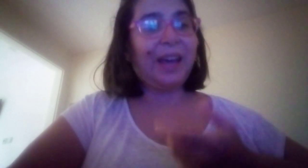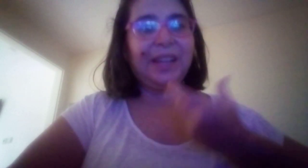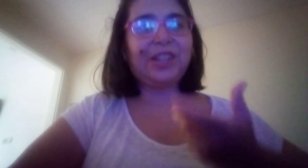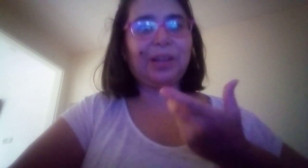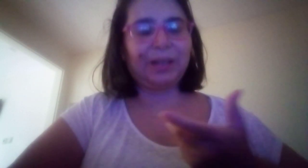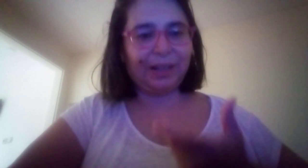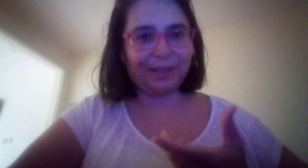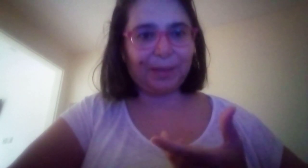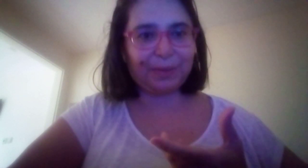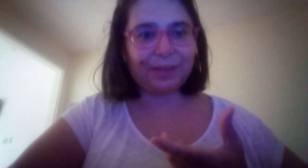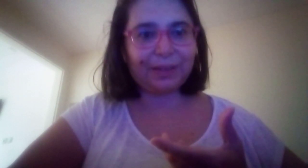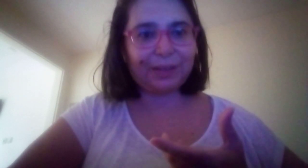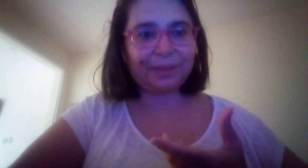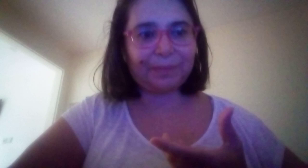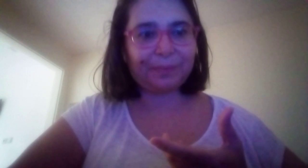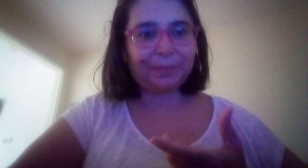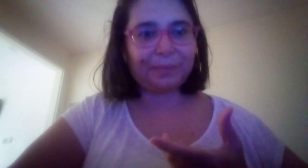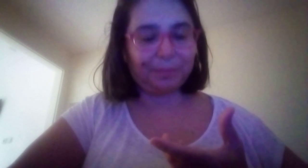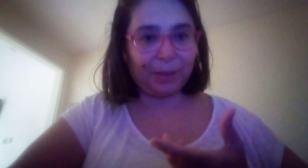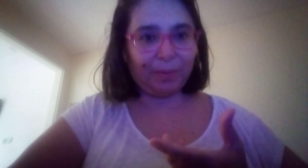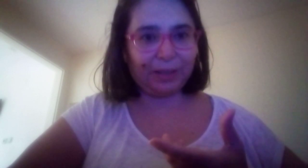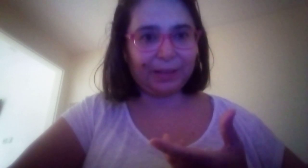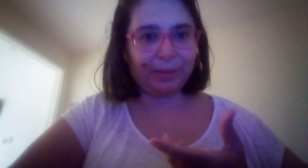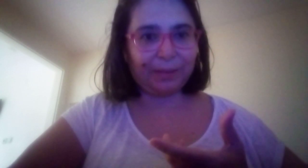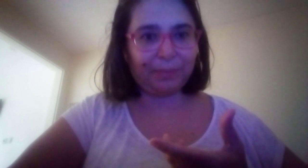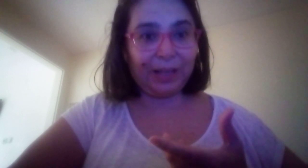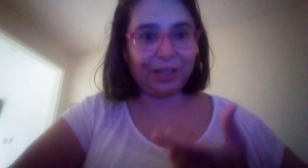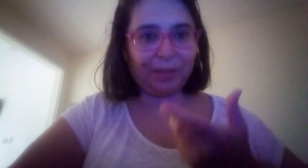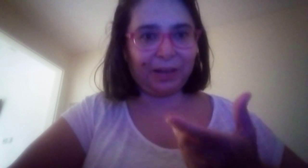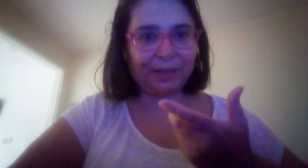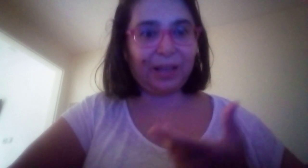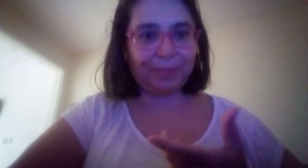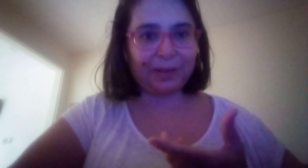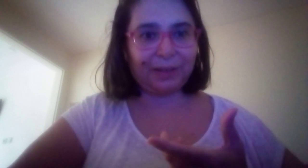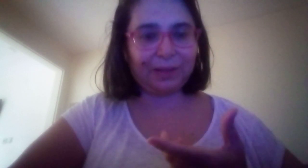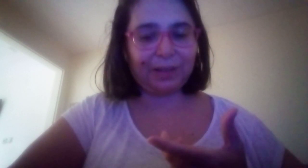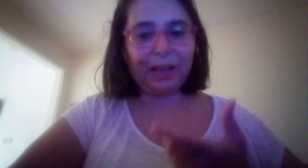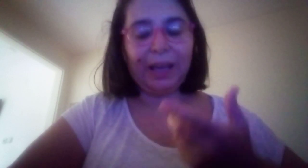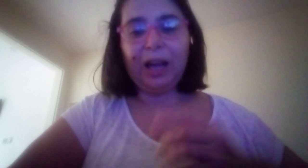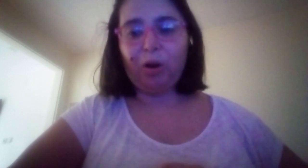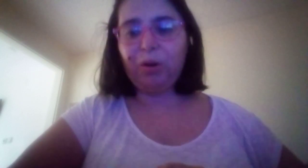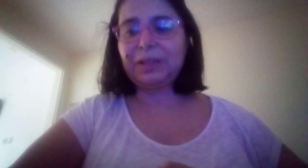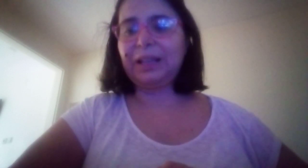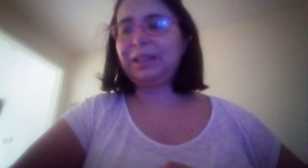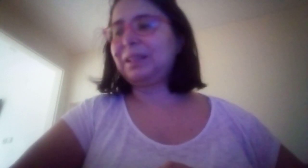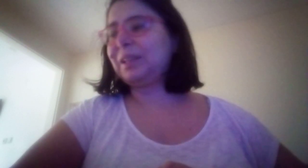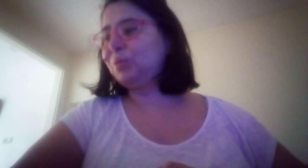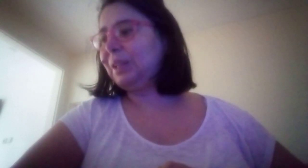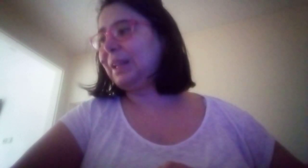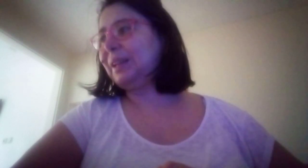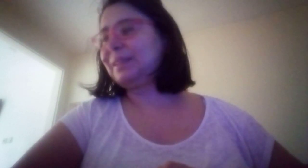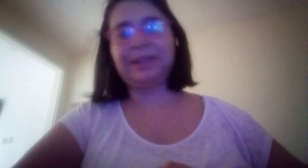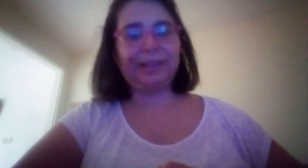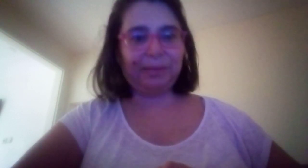ne iş yaparlarsa yapsınlar Bilmem anlatabildim mi Ne iş yaparlarsa yapsınlar O yüzden bunlara dikkat etmek